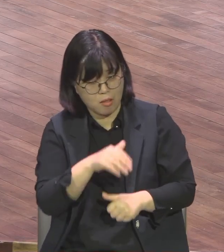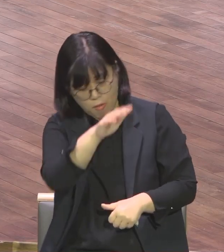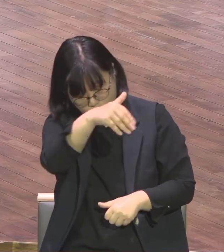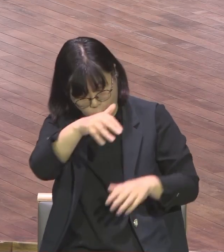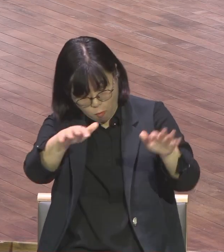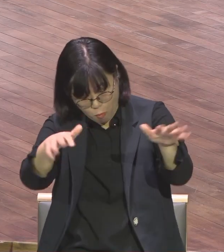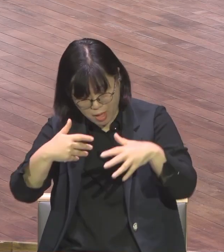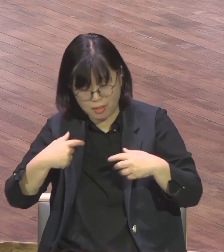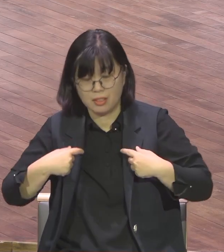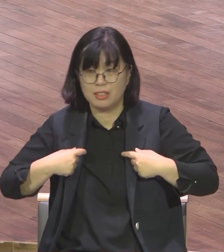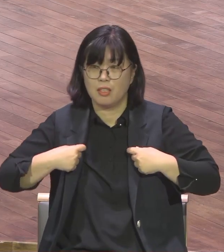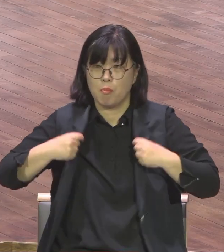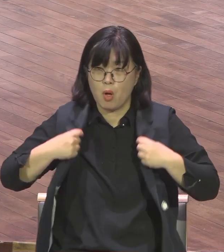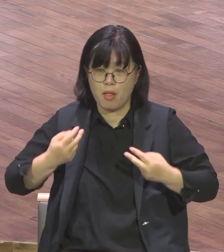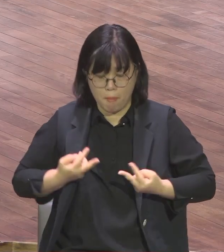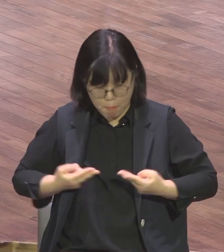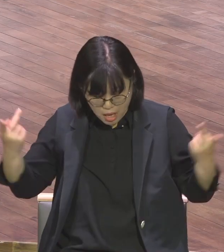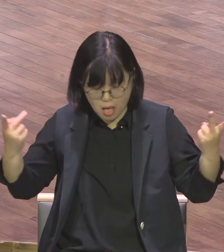앞에